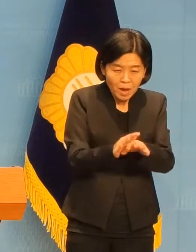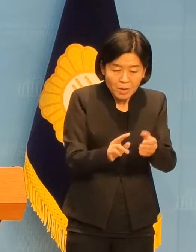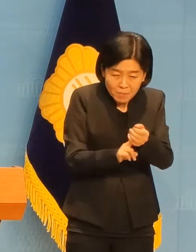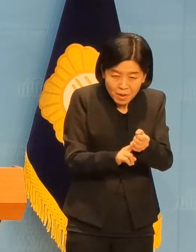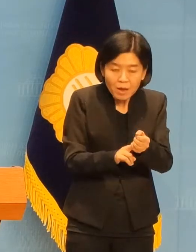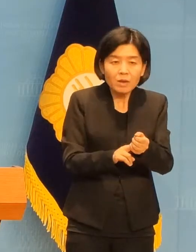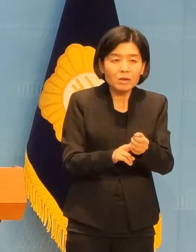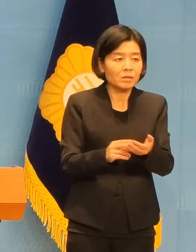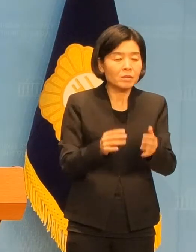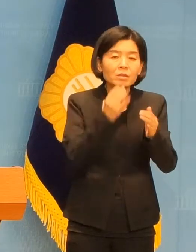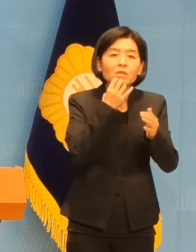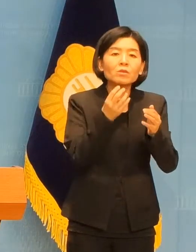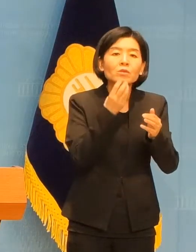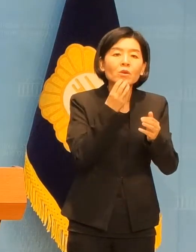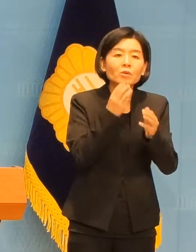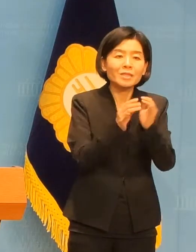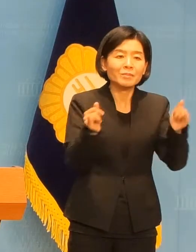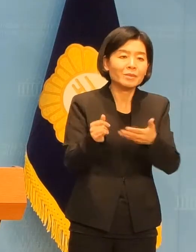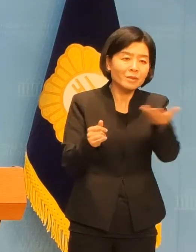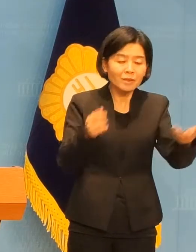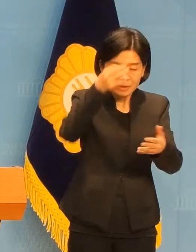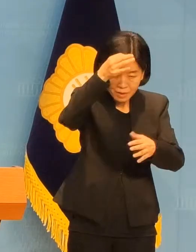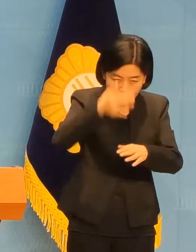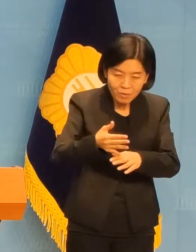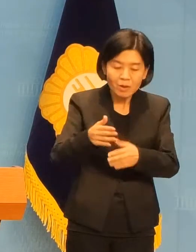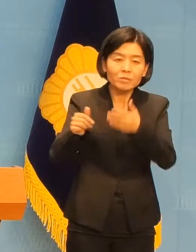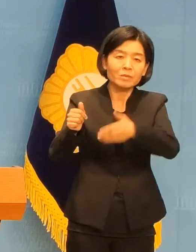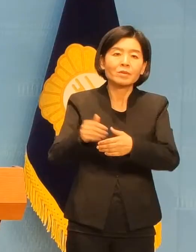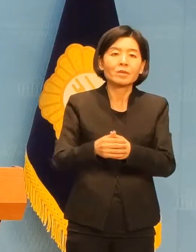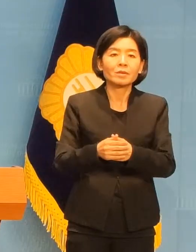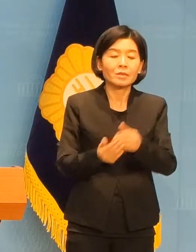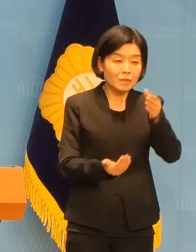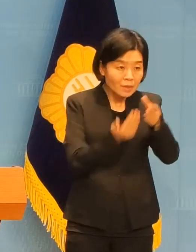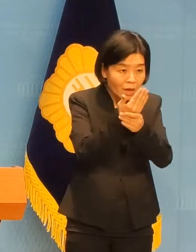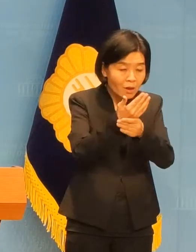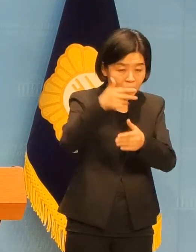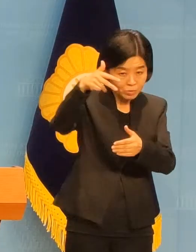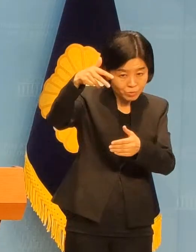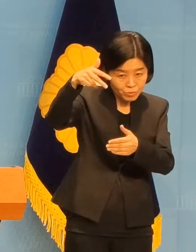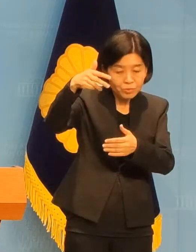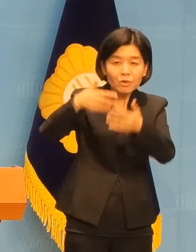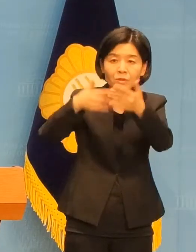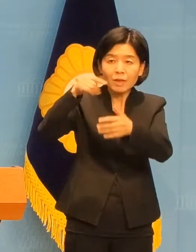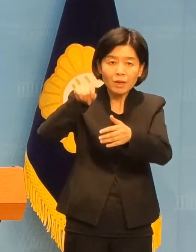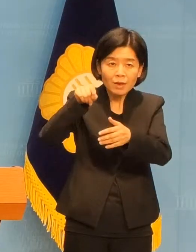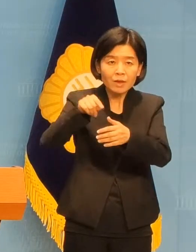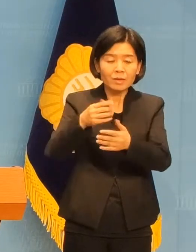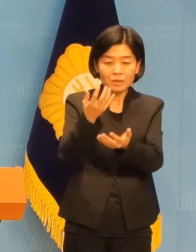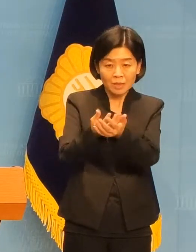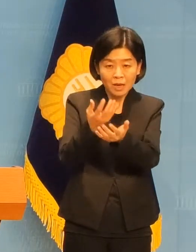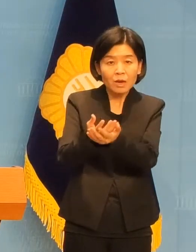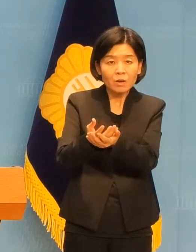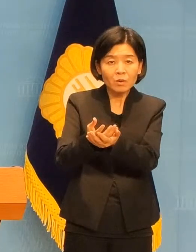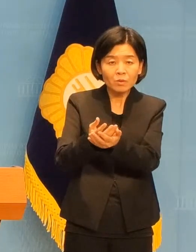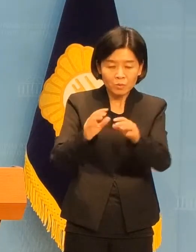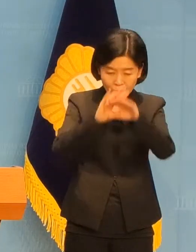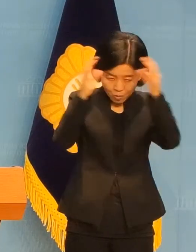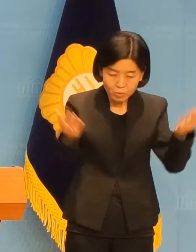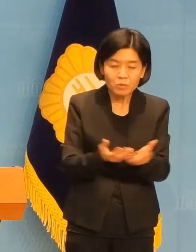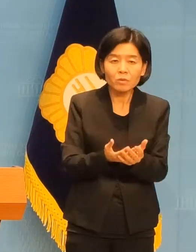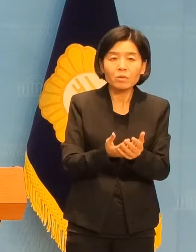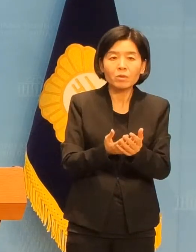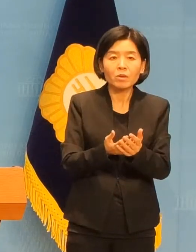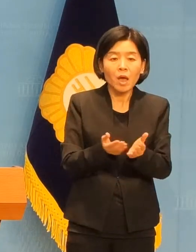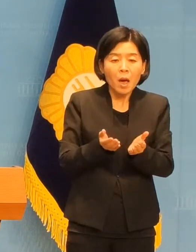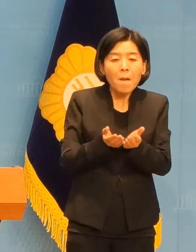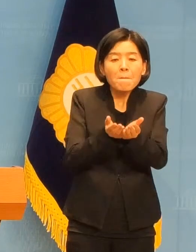시민에게 사과해야 할 것입니다. 사고 CCTV 영상 및 사고 자료 관련 일체와 한강버스